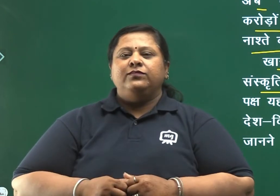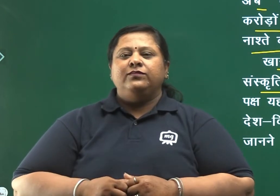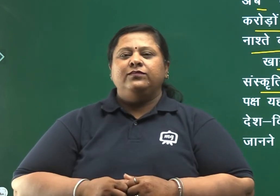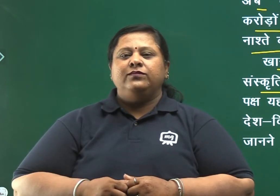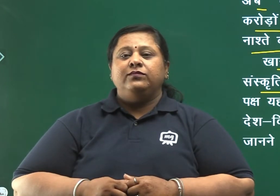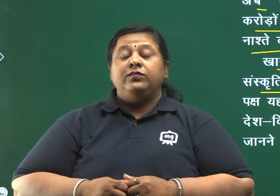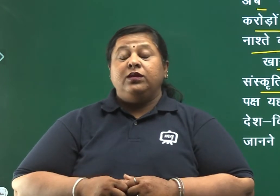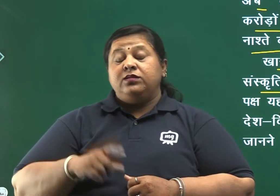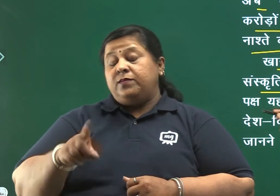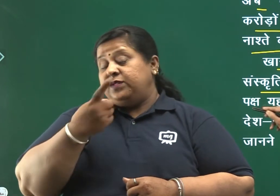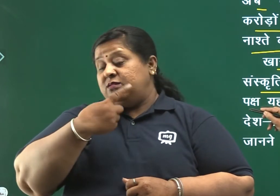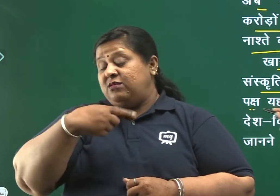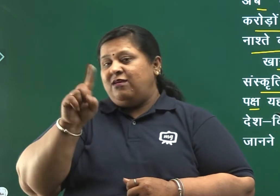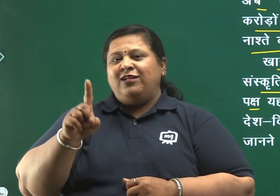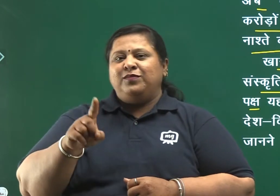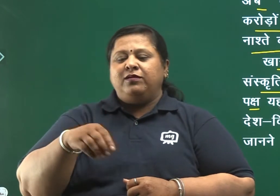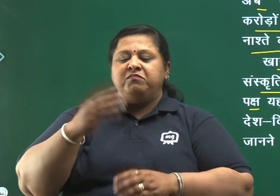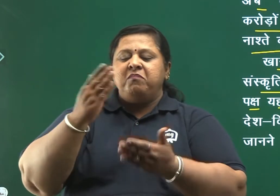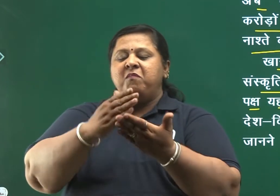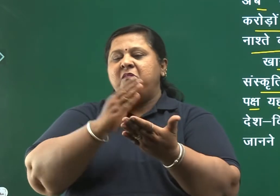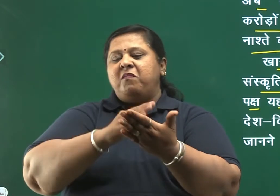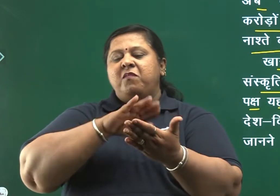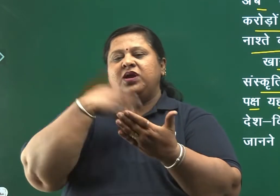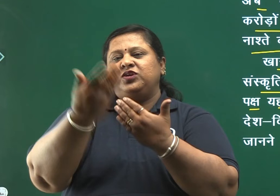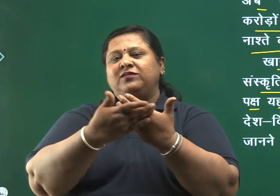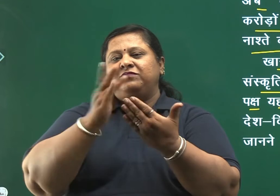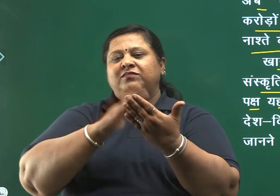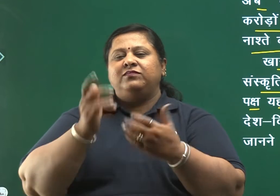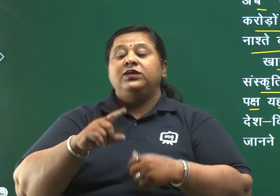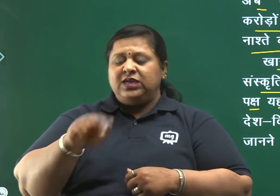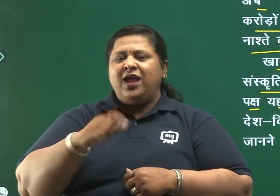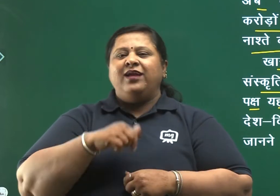सबसे सकारात्मक पक्ष यह है कि